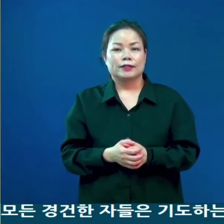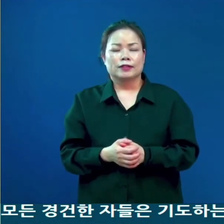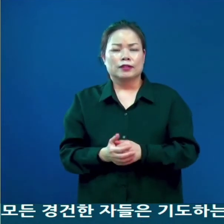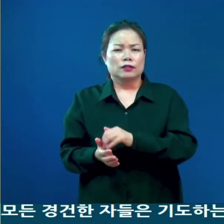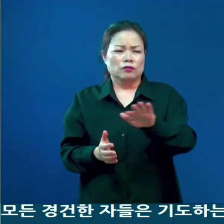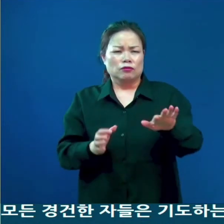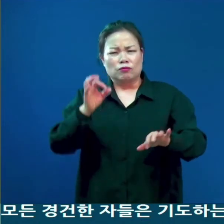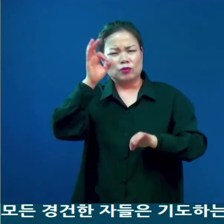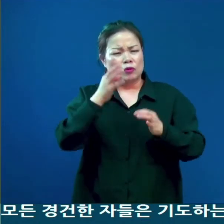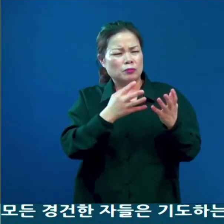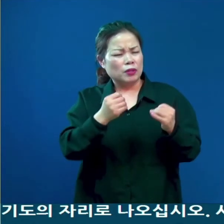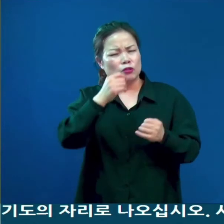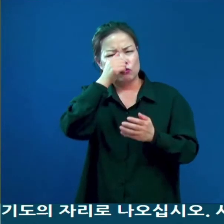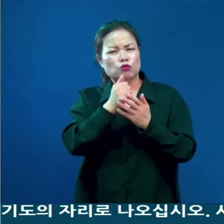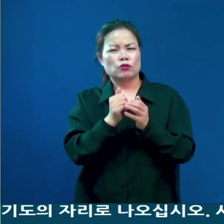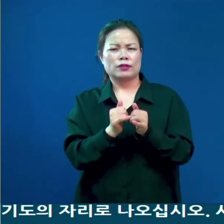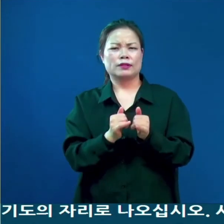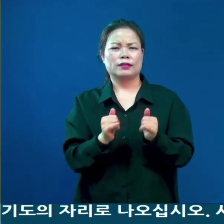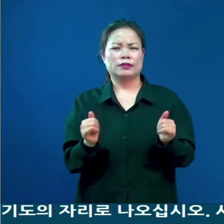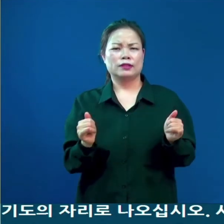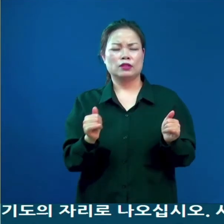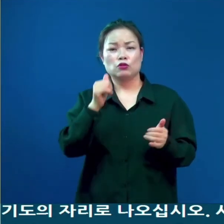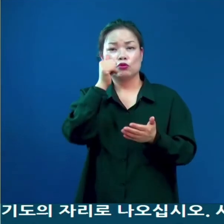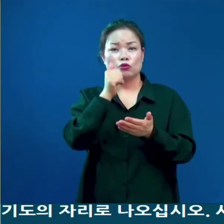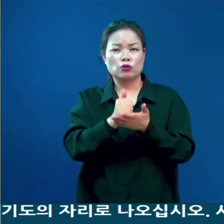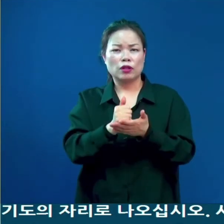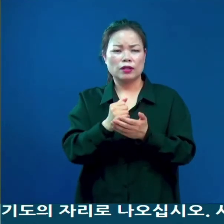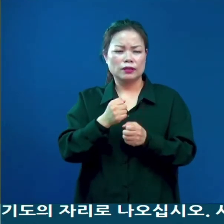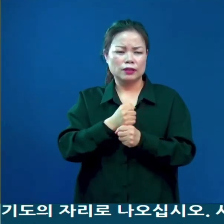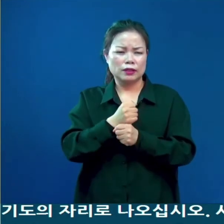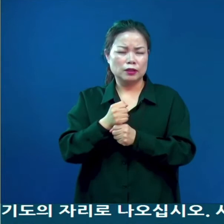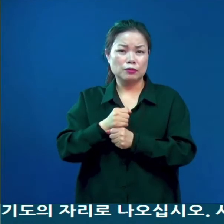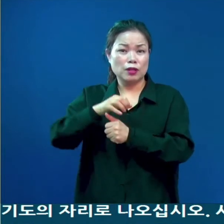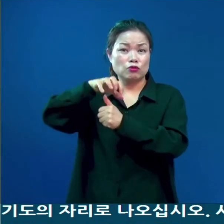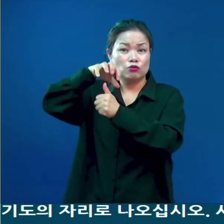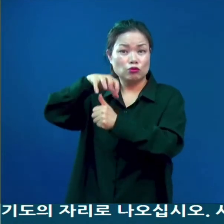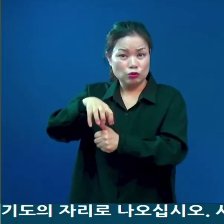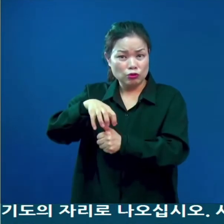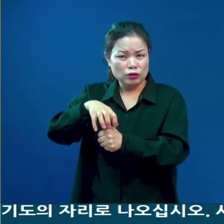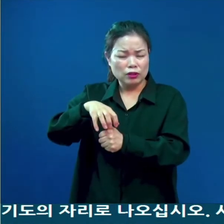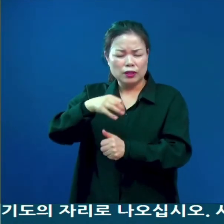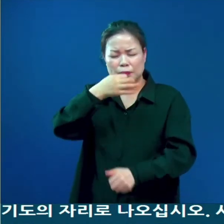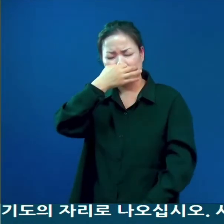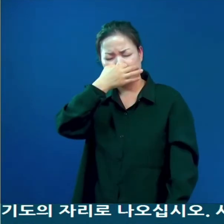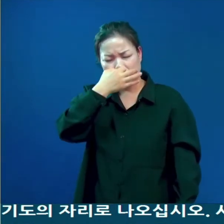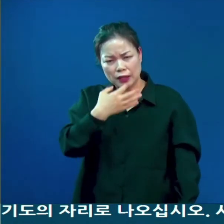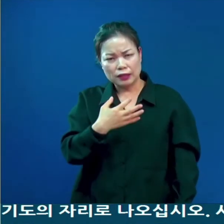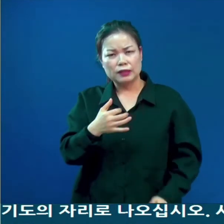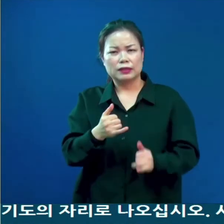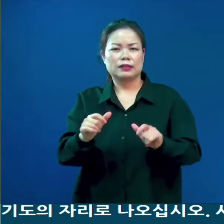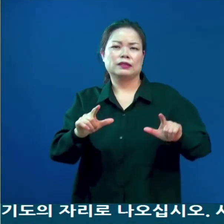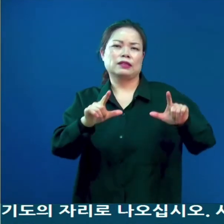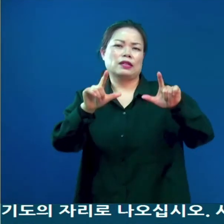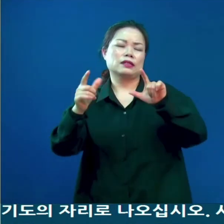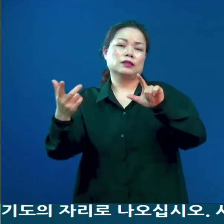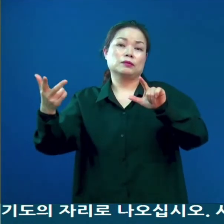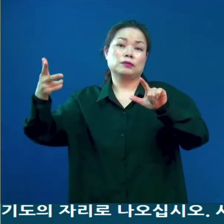우리는 허물 많은 죄인이나 죄의 짐에 눌려 힘겨워하는